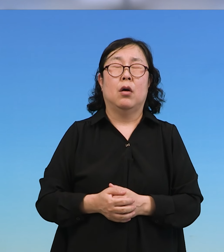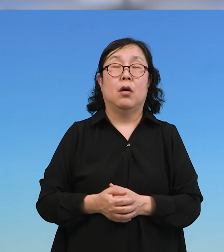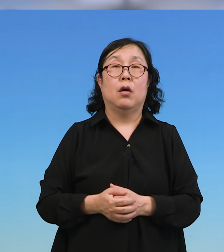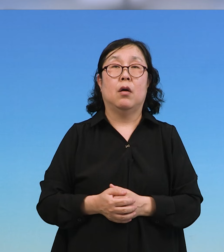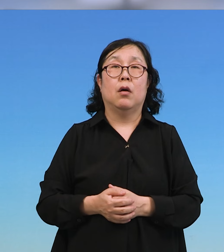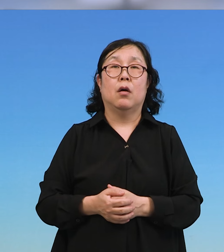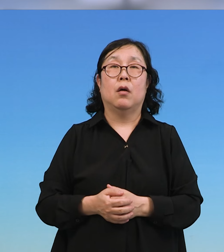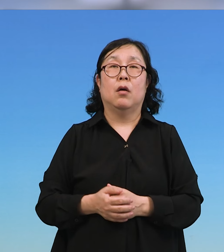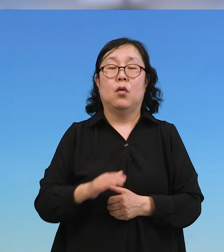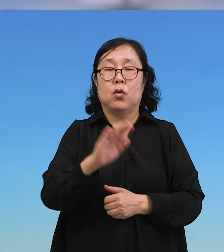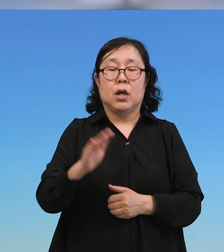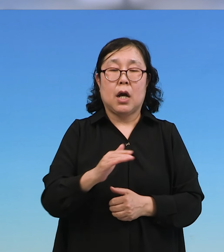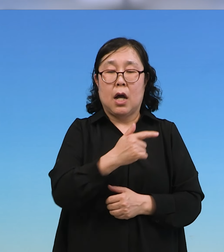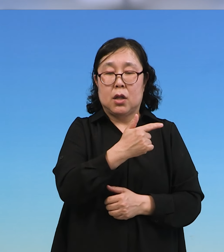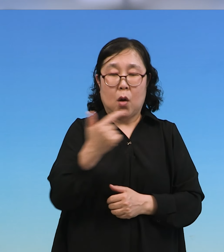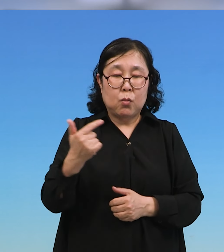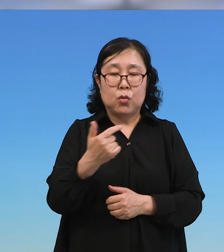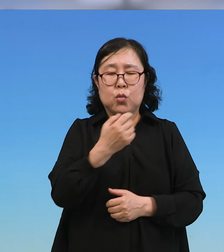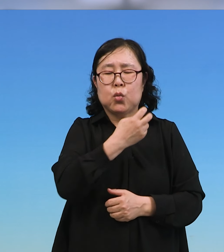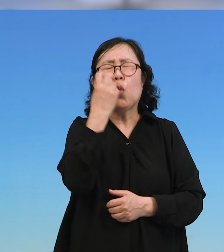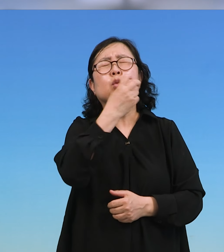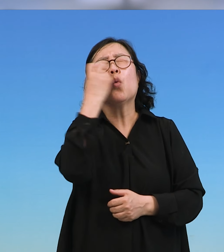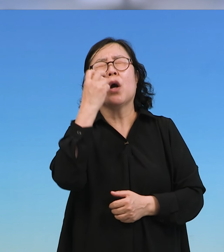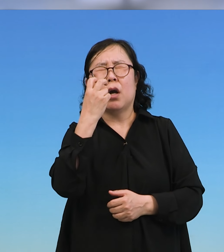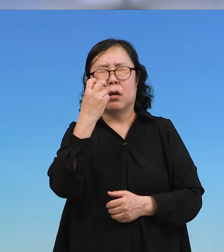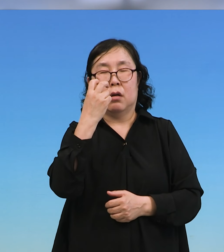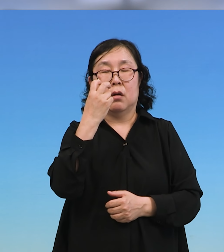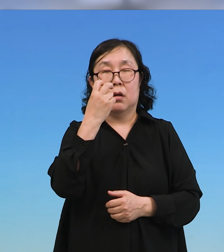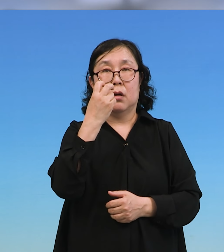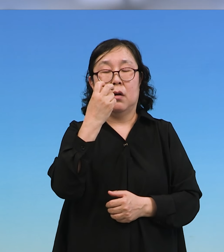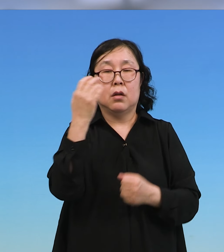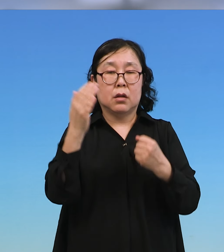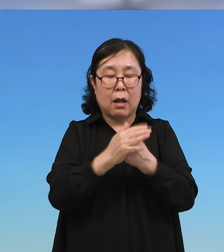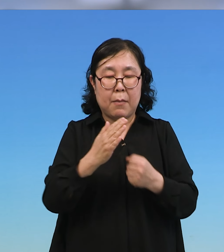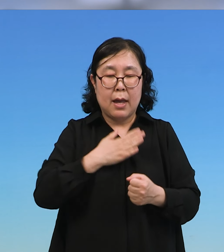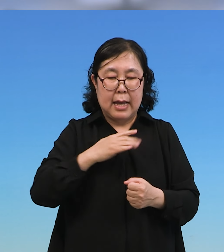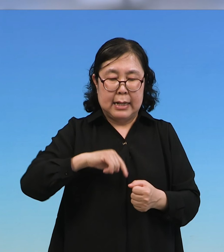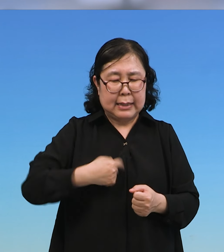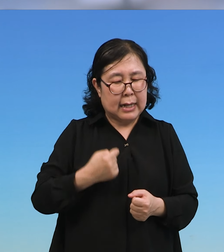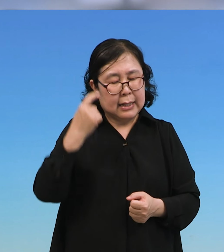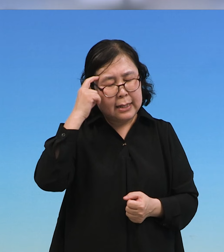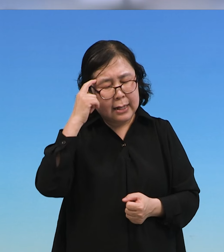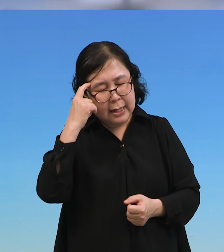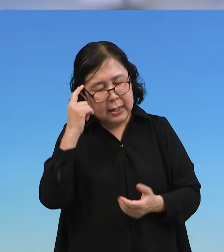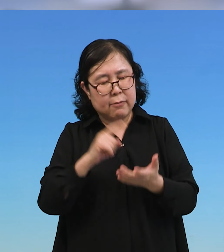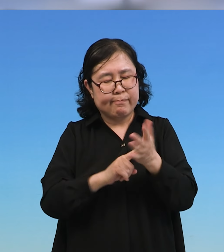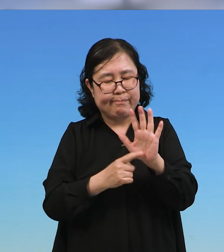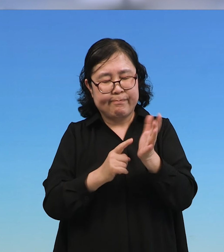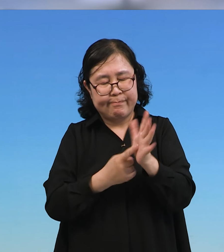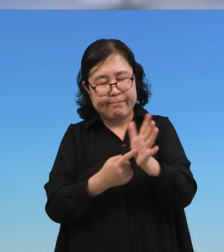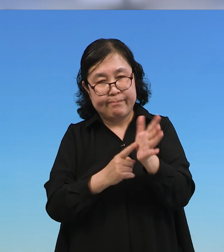우리가 책을 너무 많이 읽어가지고 자꾸 자기 이야기가 나오는 거 아닌가?